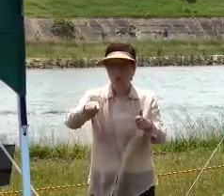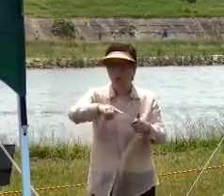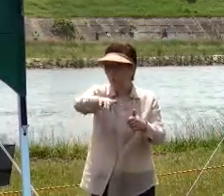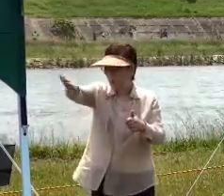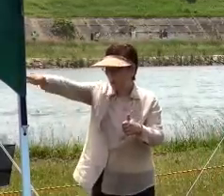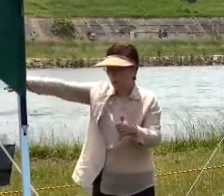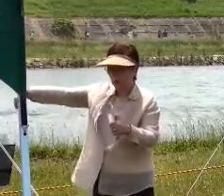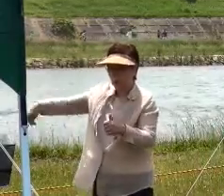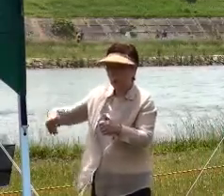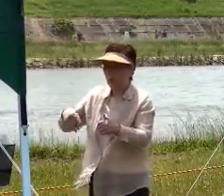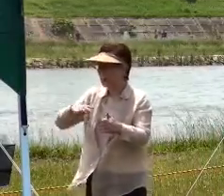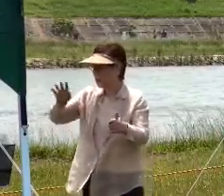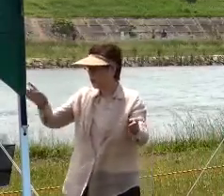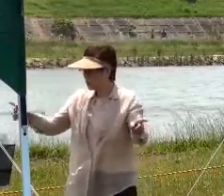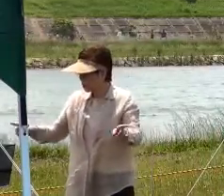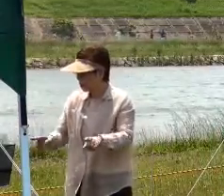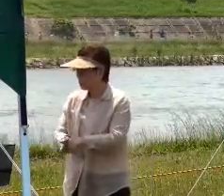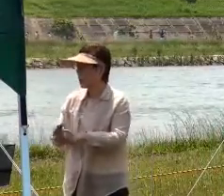一緒に喜ぶと書いてある。